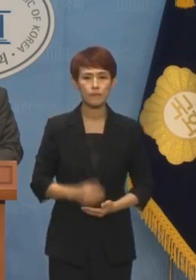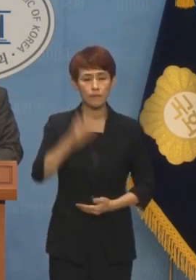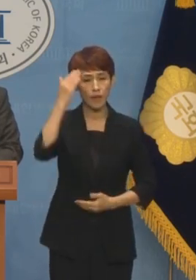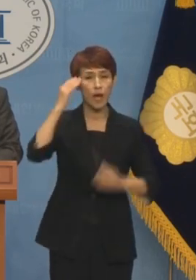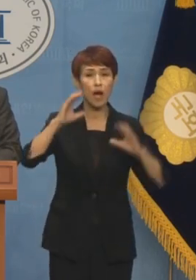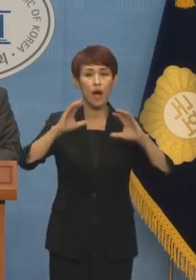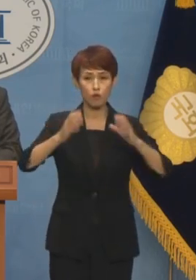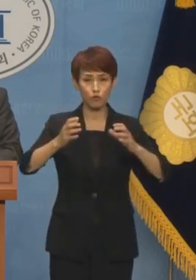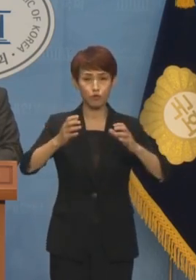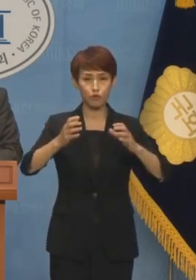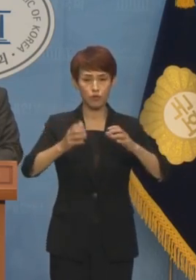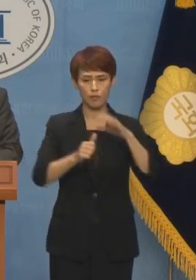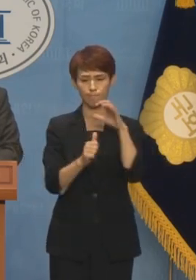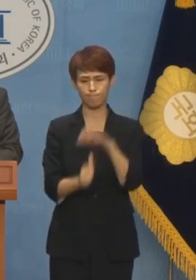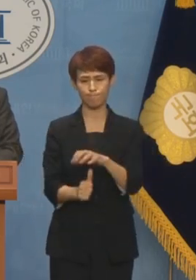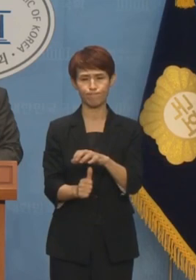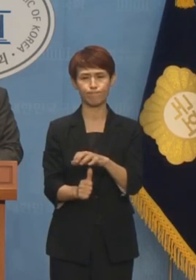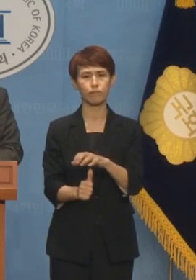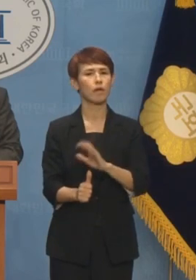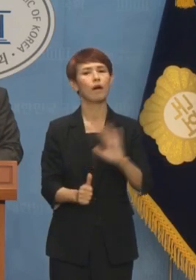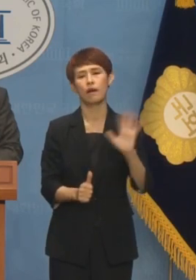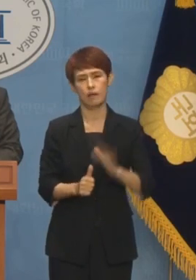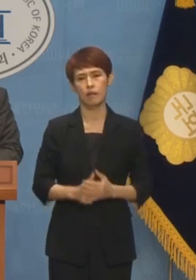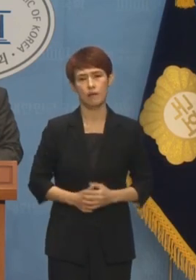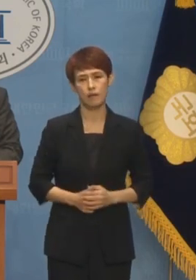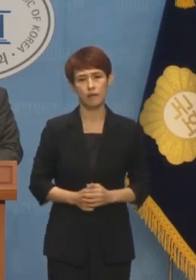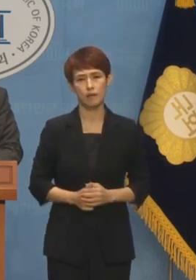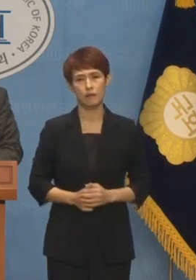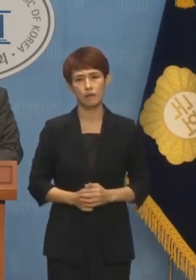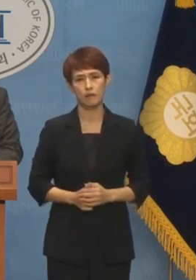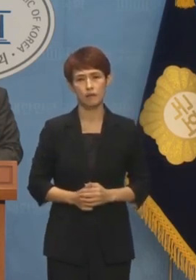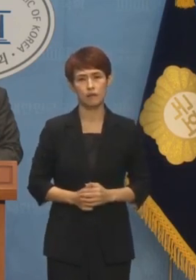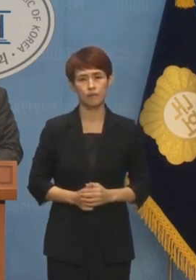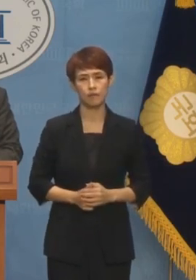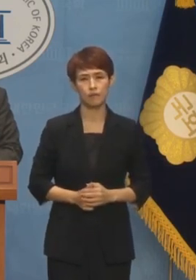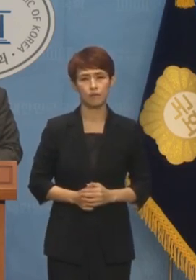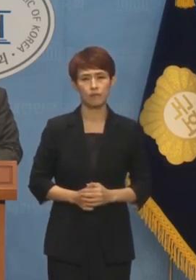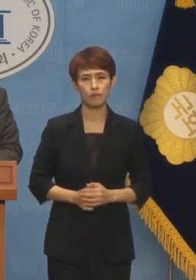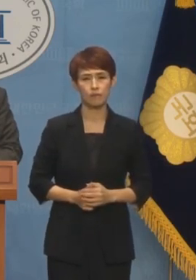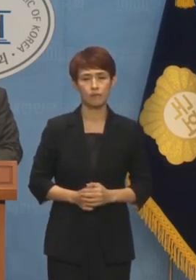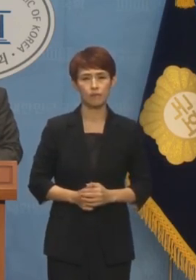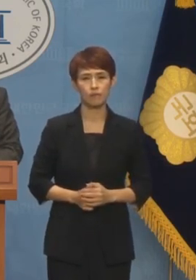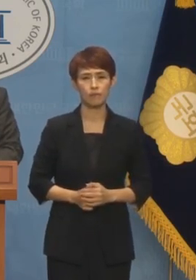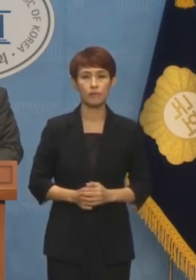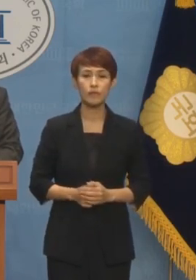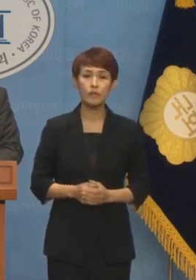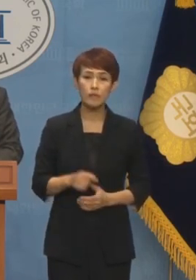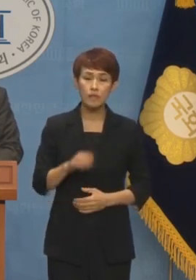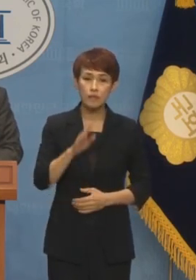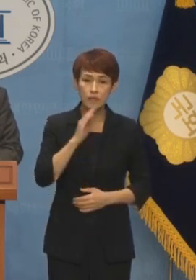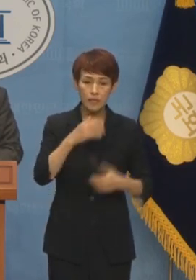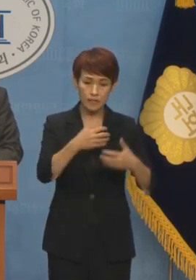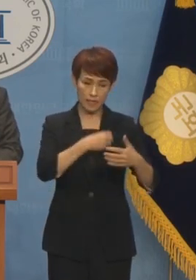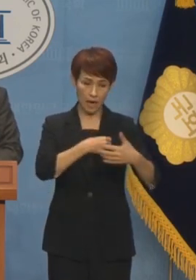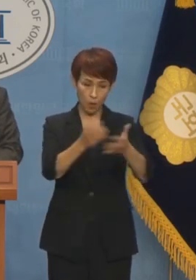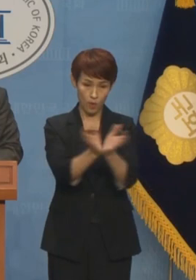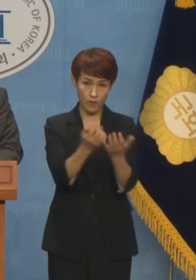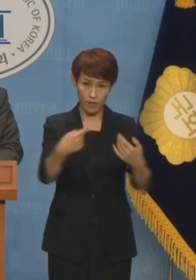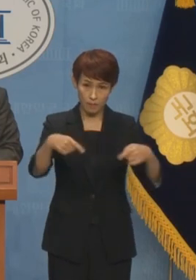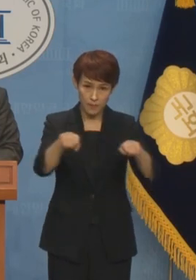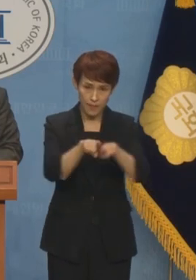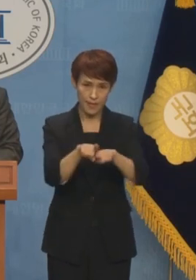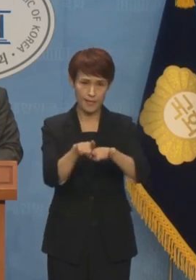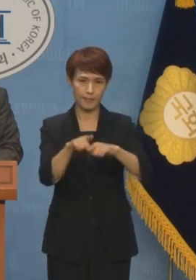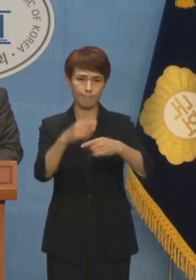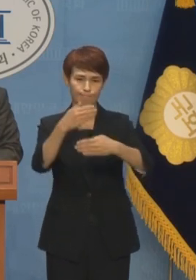대한민국을 좁은 염전에 가둬두지 않겠습니다. 염전주만 배불리는 정당이 되지 않겠습니다. 당원들과 함께 뚝을